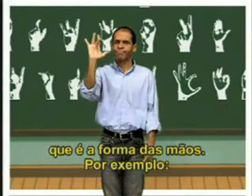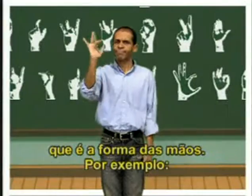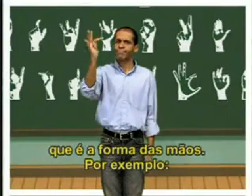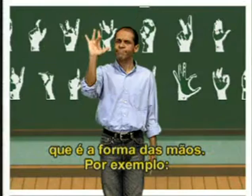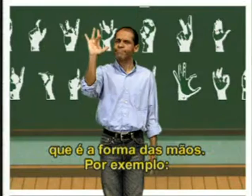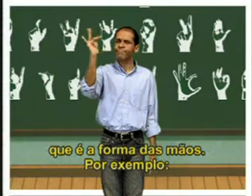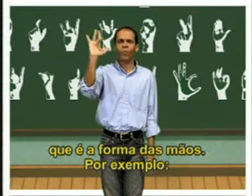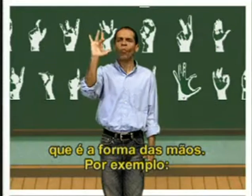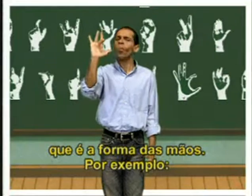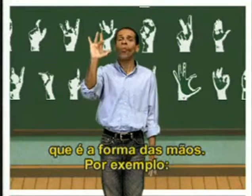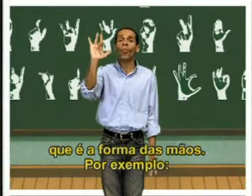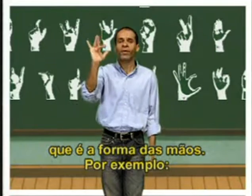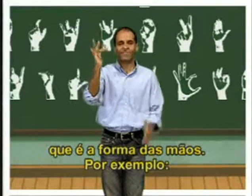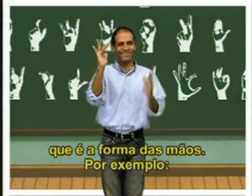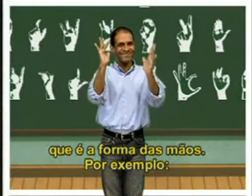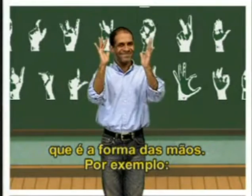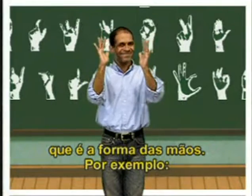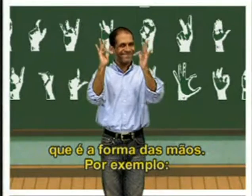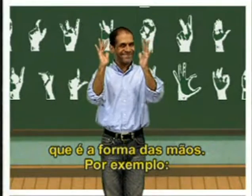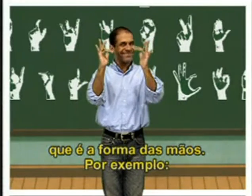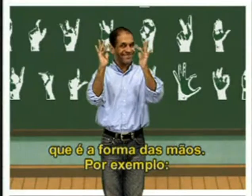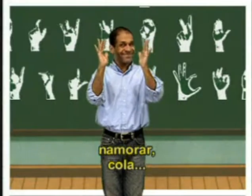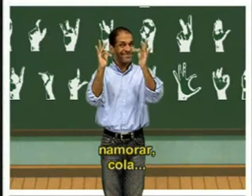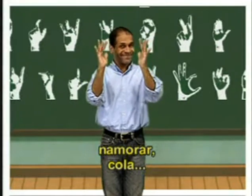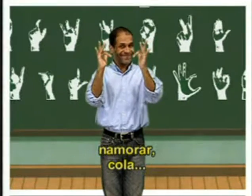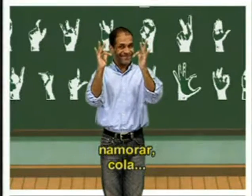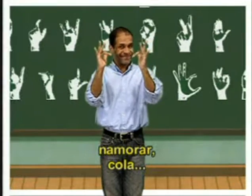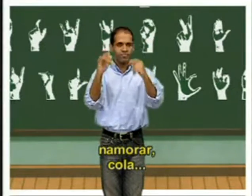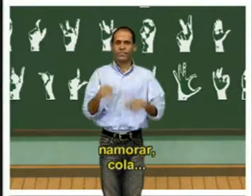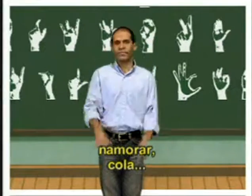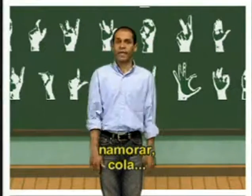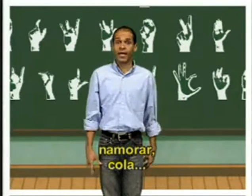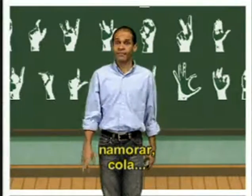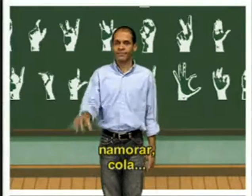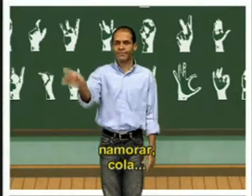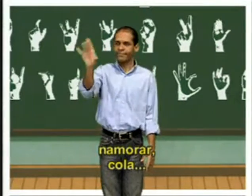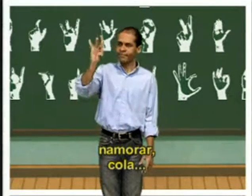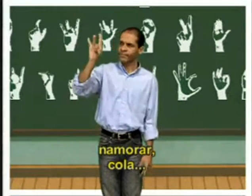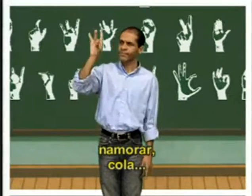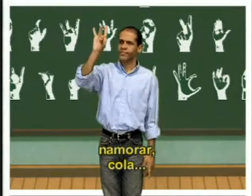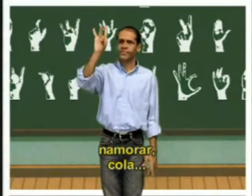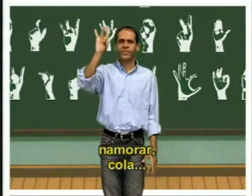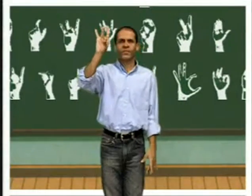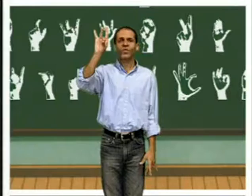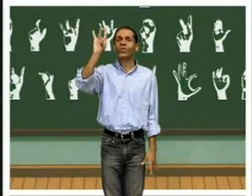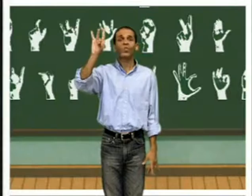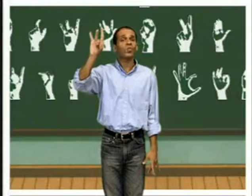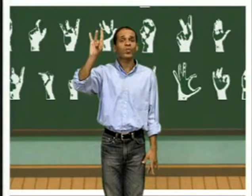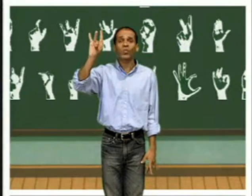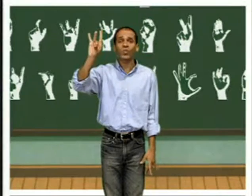que é a forma das mãos. Por exemplo, namorar, cola.